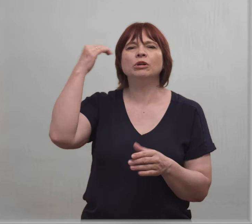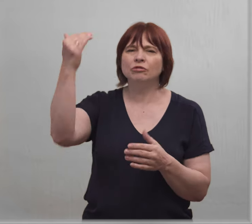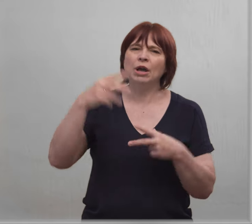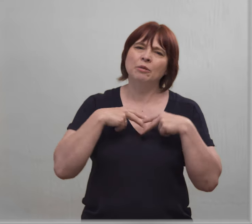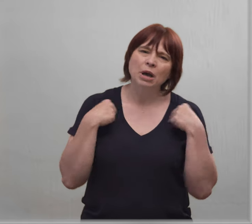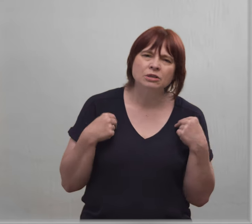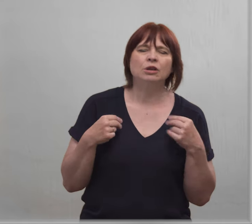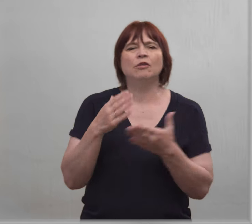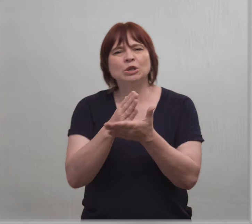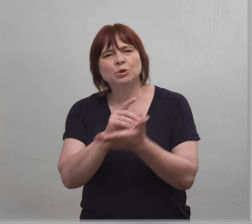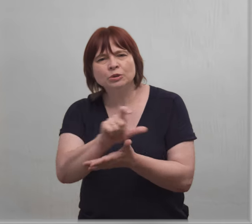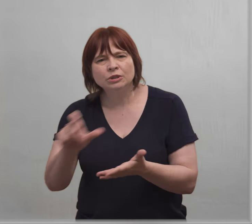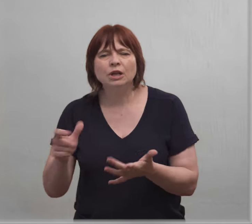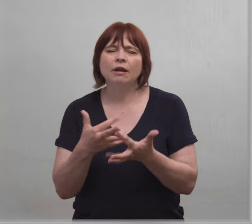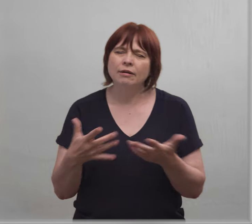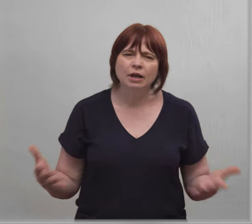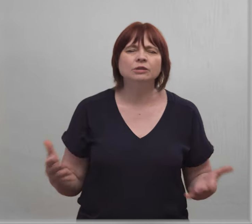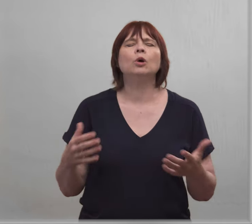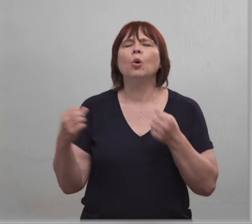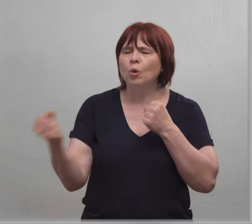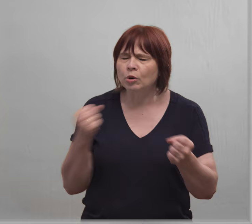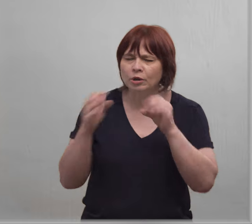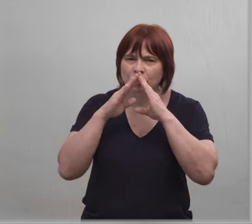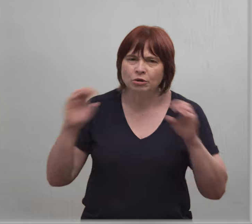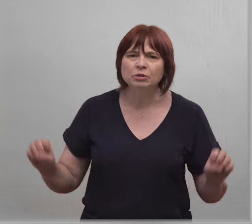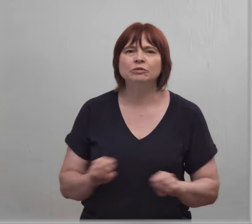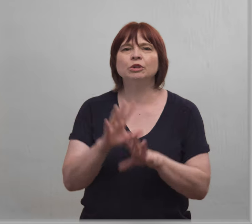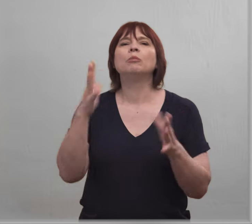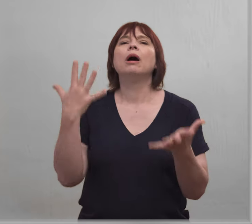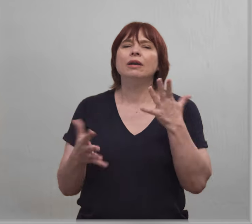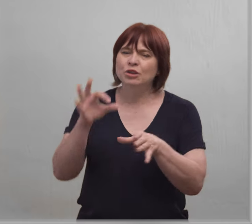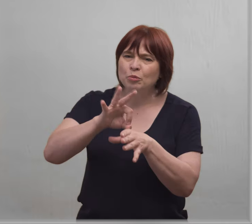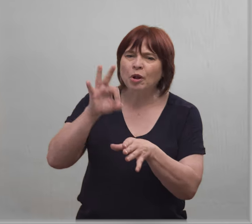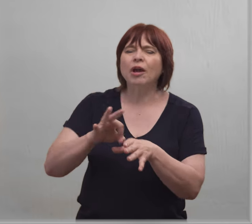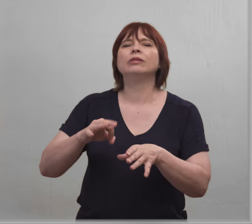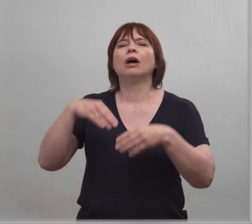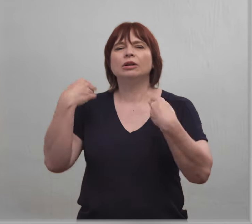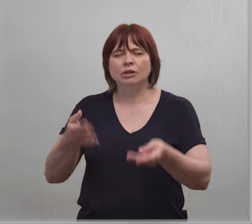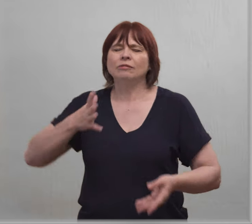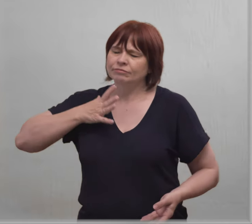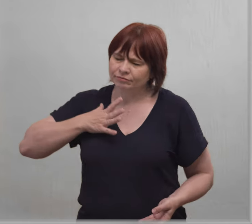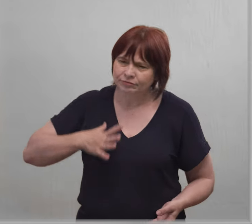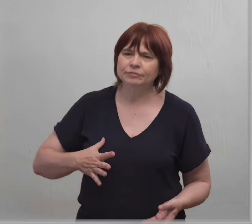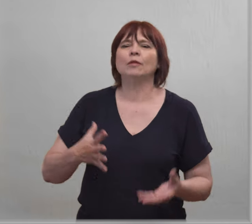Святым Духом. Дай, Господь, возможность проходить болезни. Дай мудрости, чтобы получать правильные